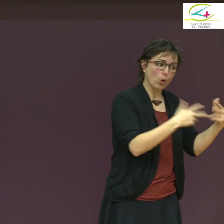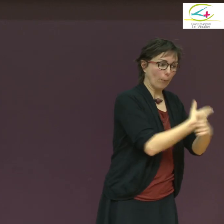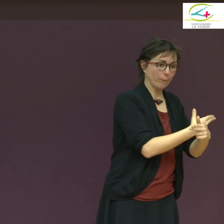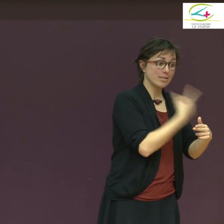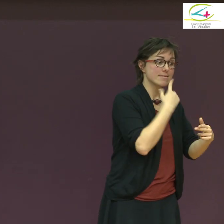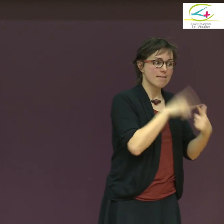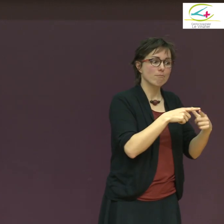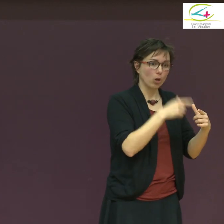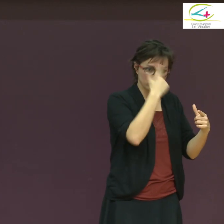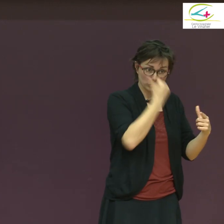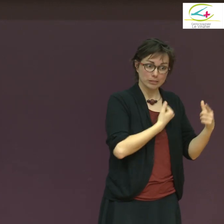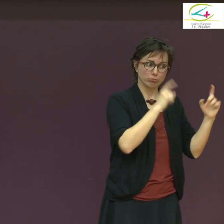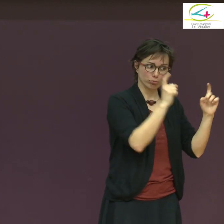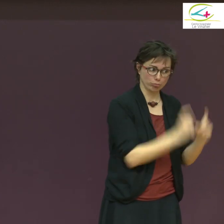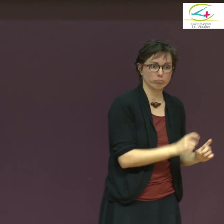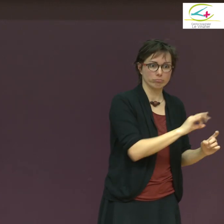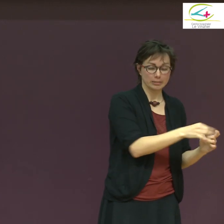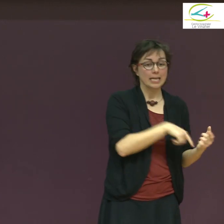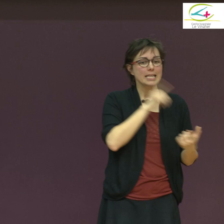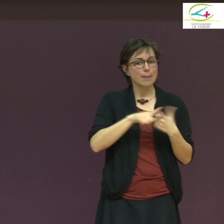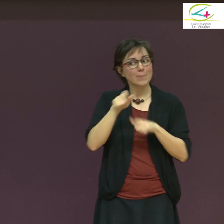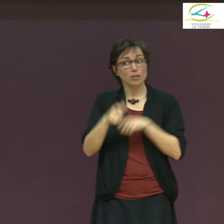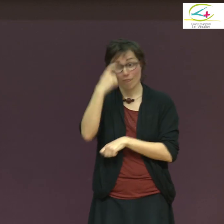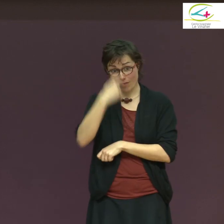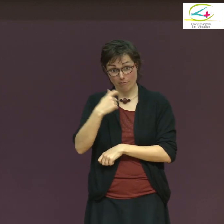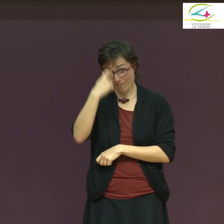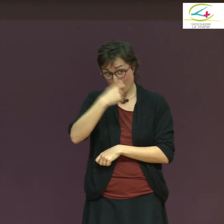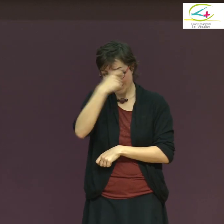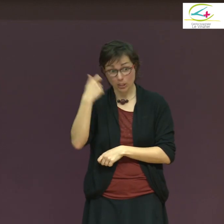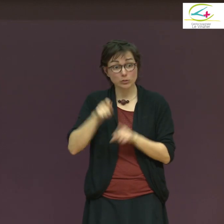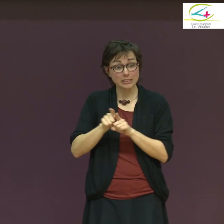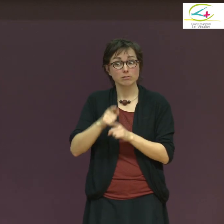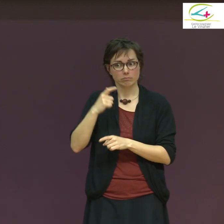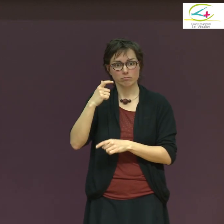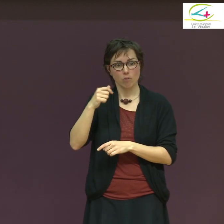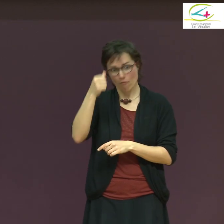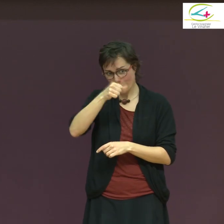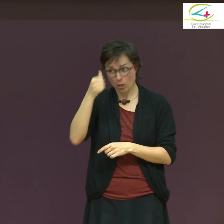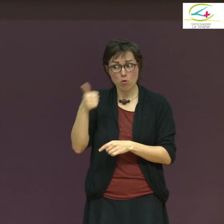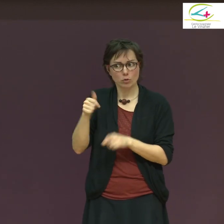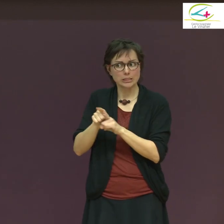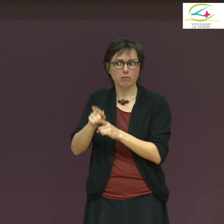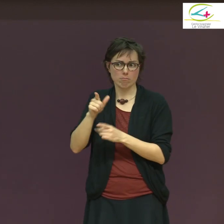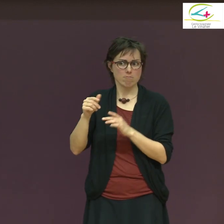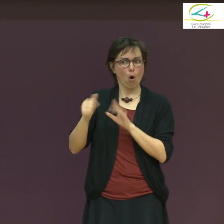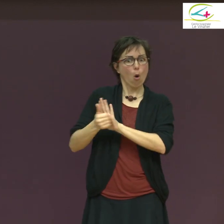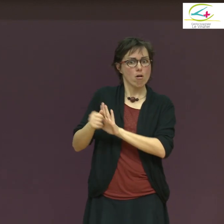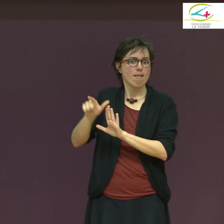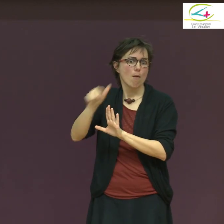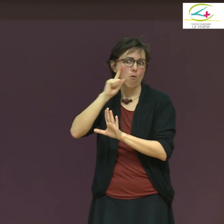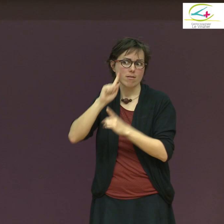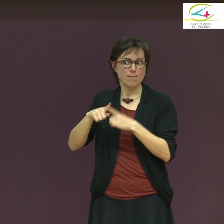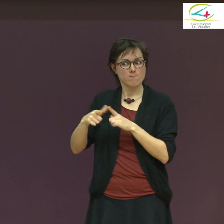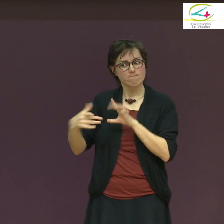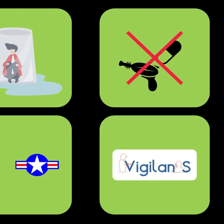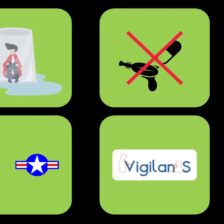certain nombre d'autres, et les pharmaciens ont une grande responsabilité, et elles nous ont beaucoup aidé à réduire l'accès aux moyens. Hein, en nous aidant à